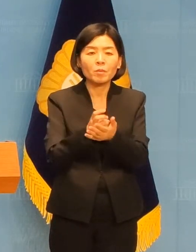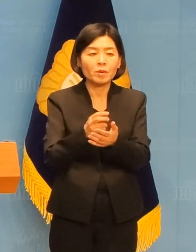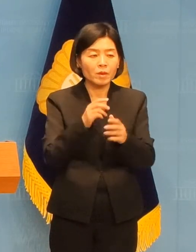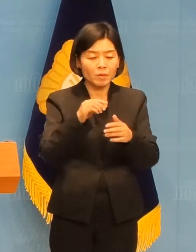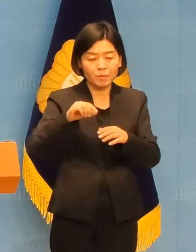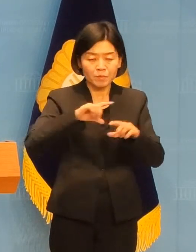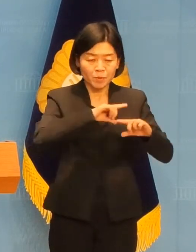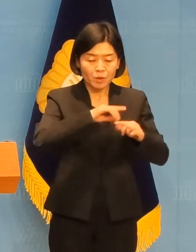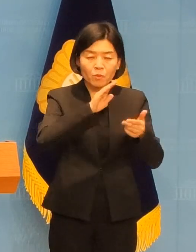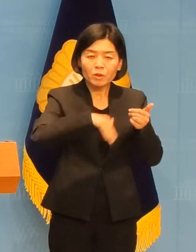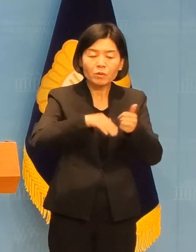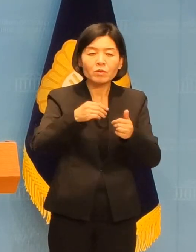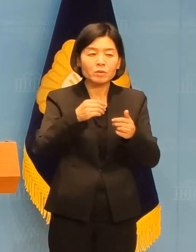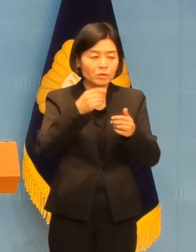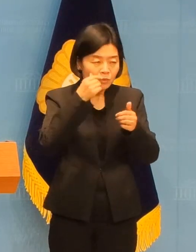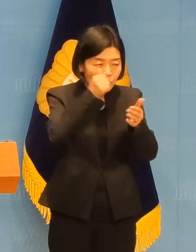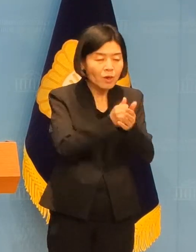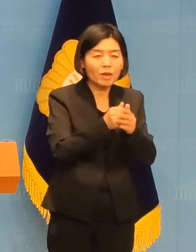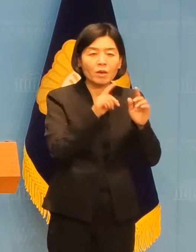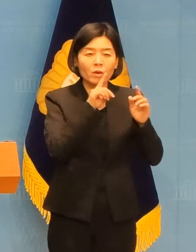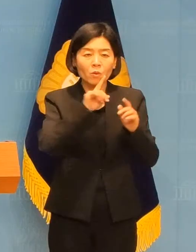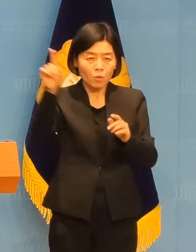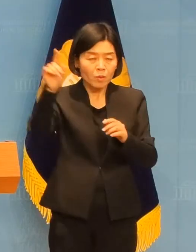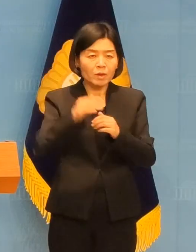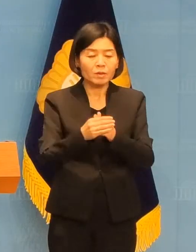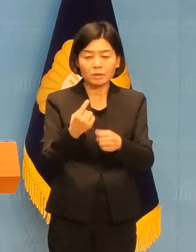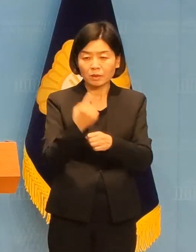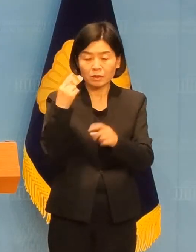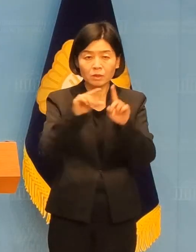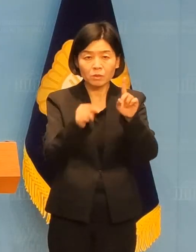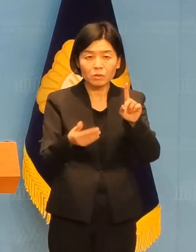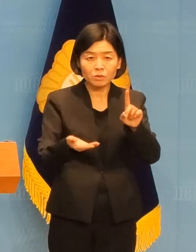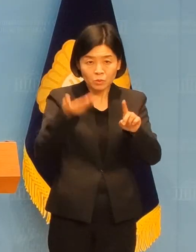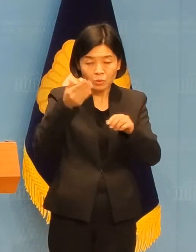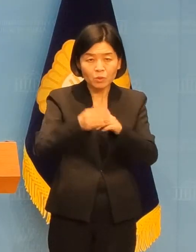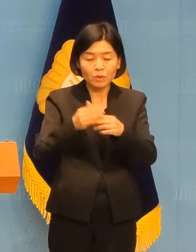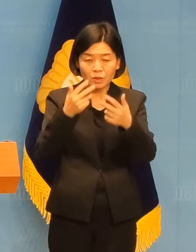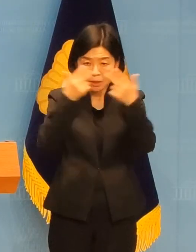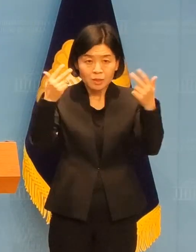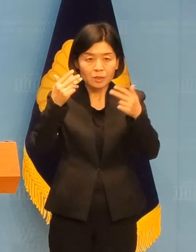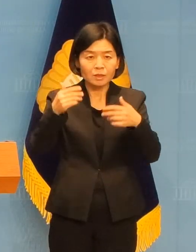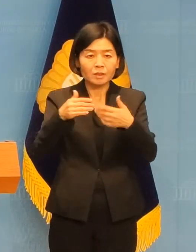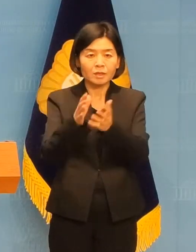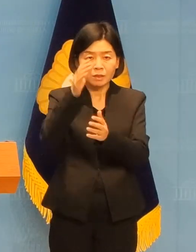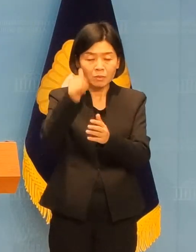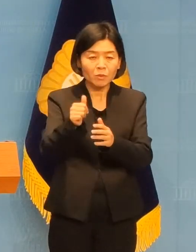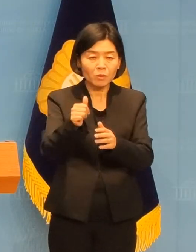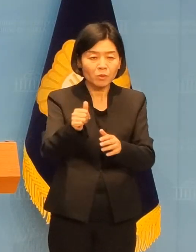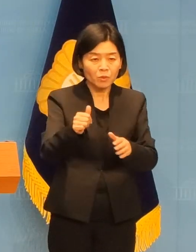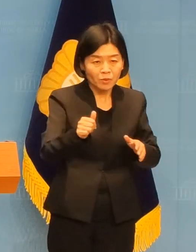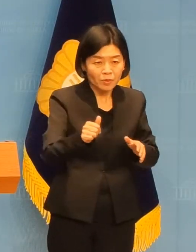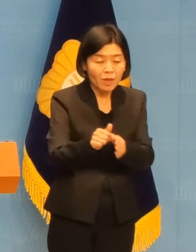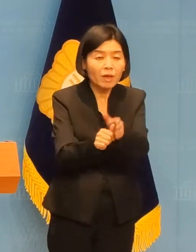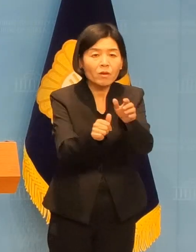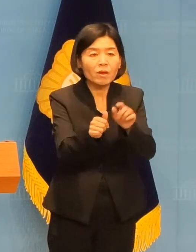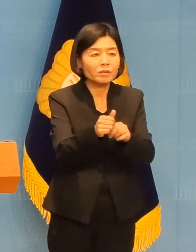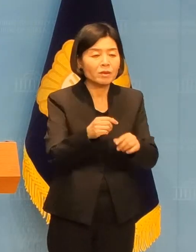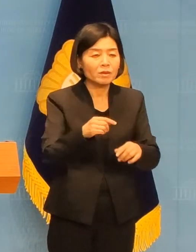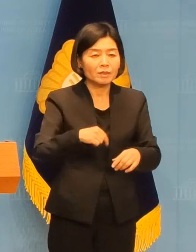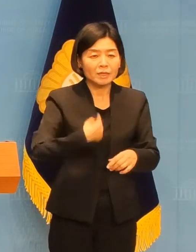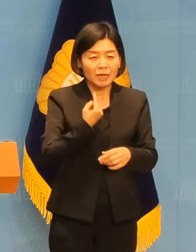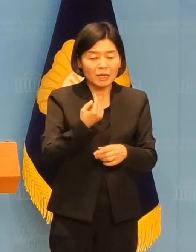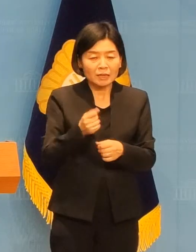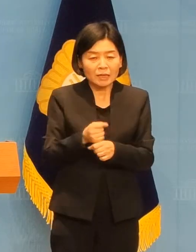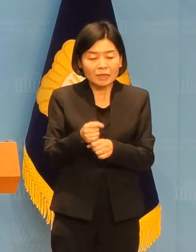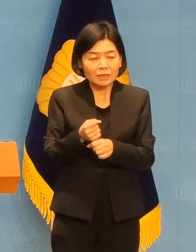조치를 진행하였습니다. 또한 작년 1월 초 발생한 이재명 당시 당대표 테러 사건을 자작극이라고 주장하여